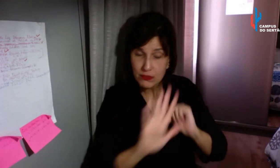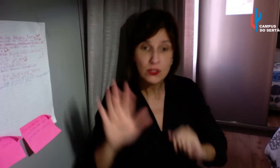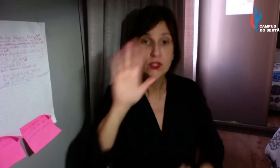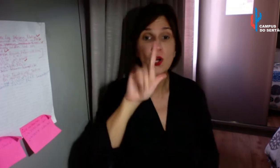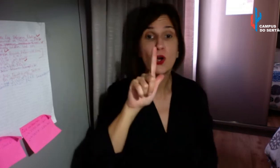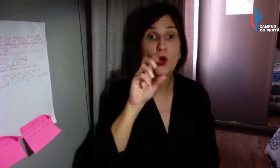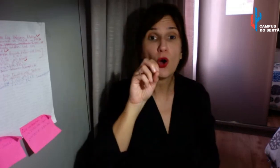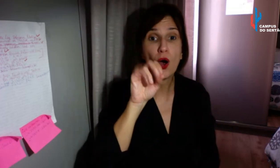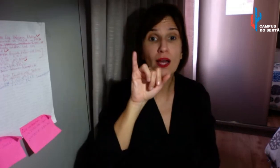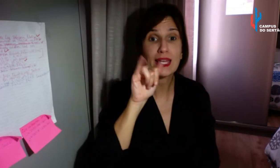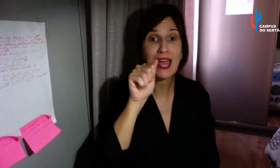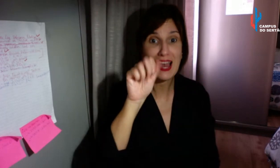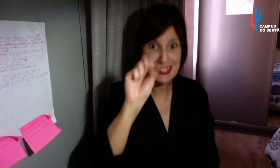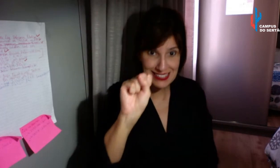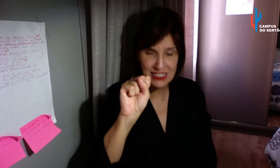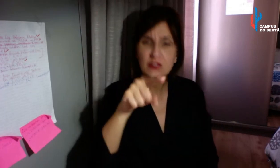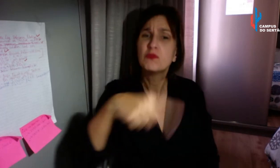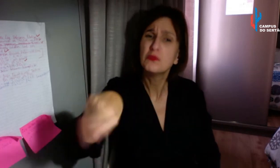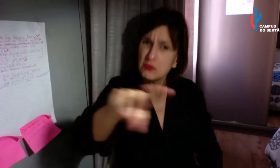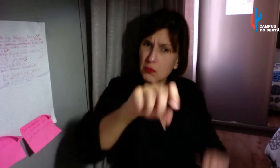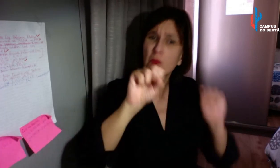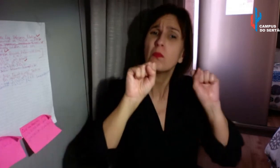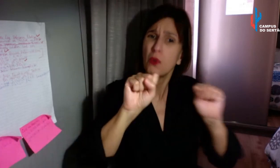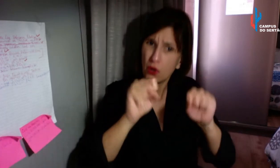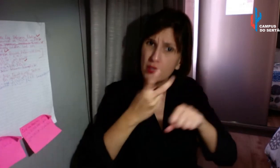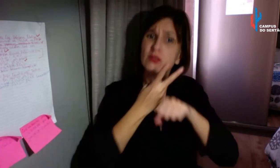aumentar a quantidade de alunos por regiões, né?